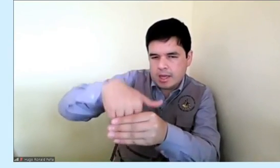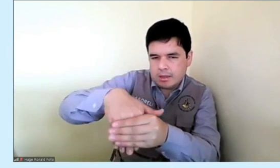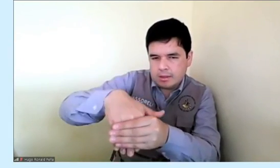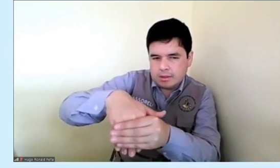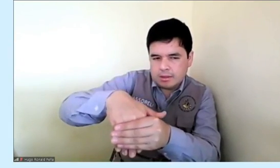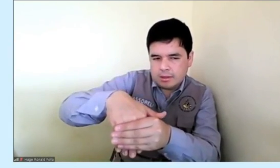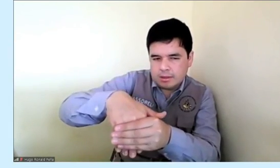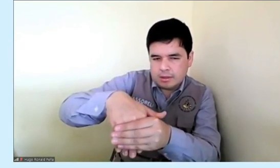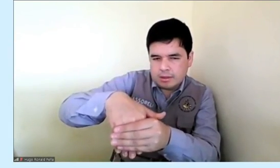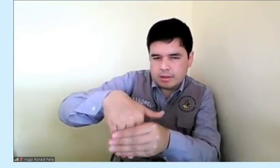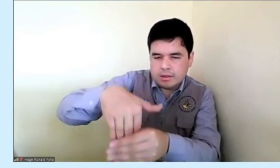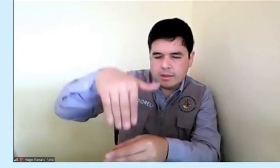en